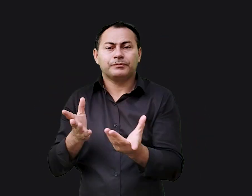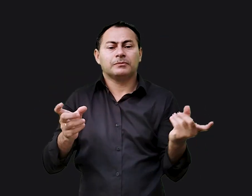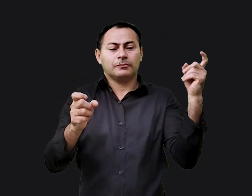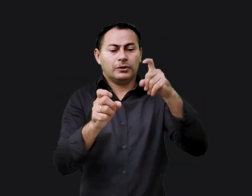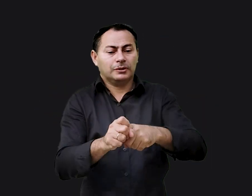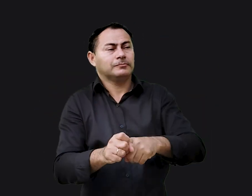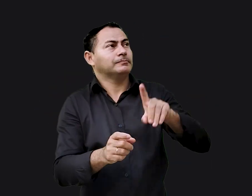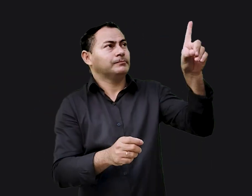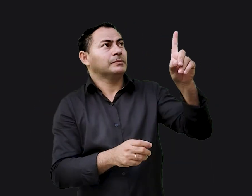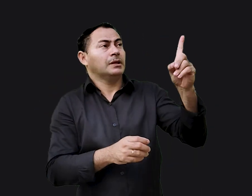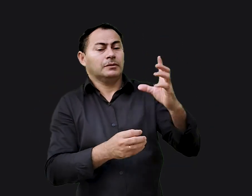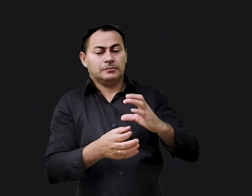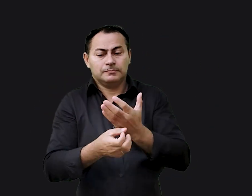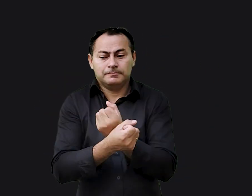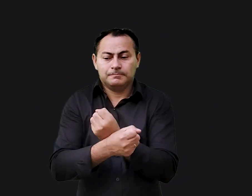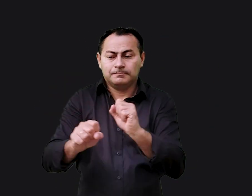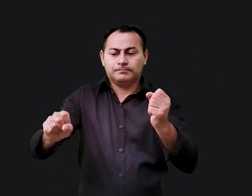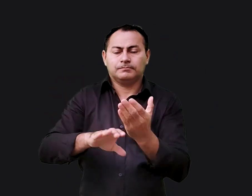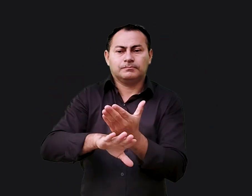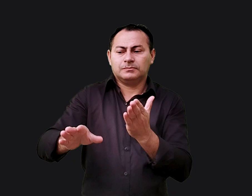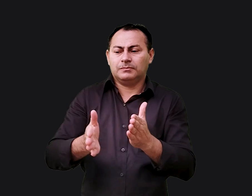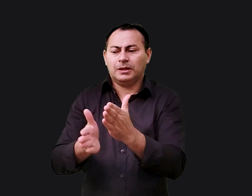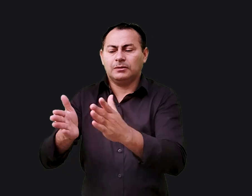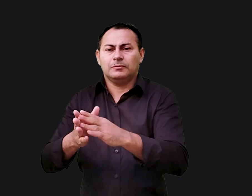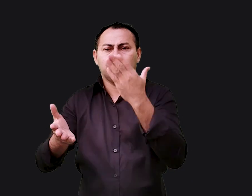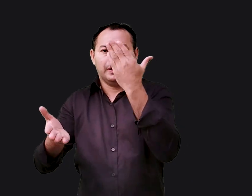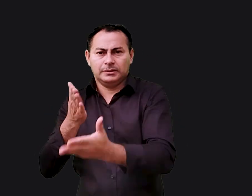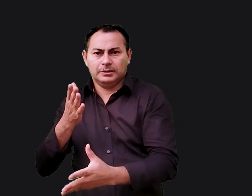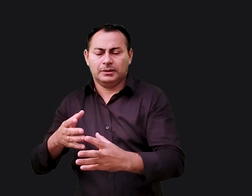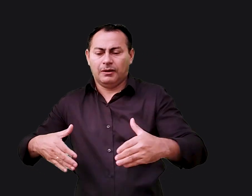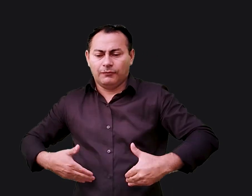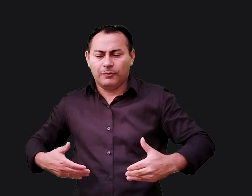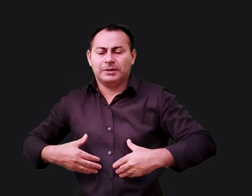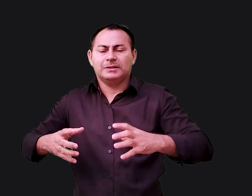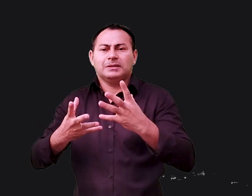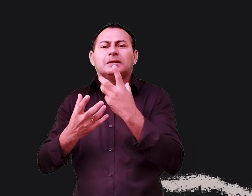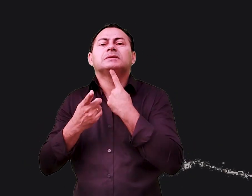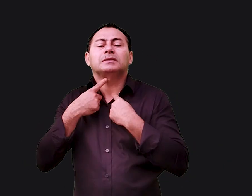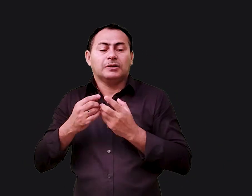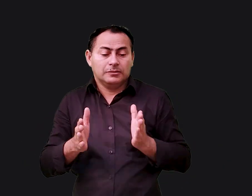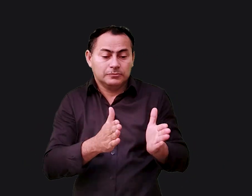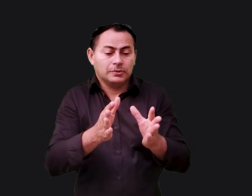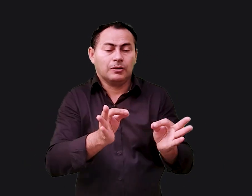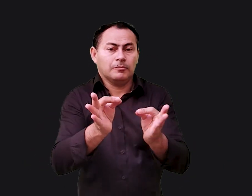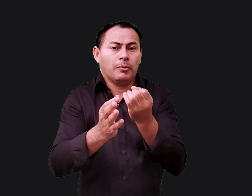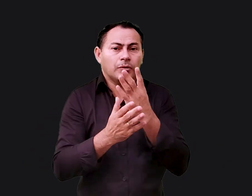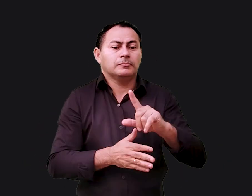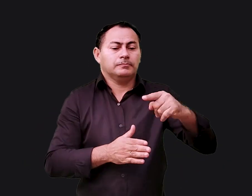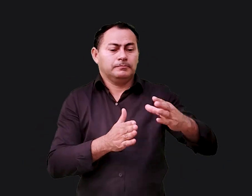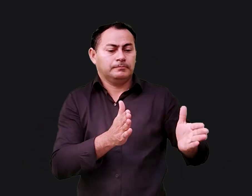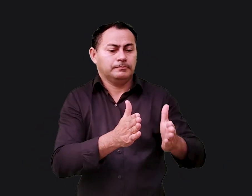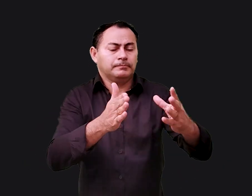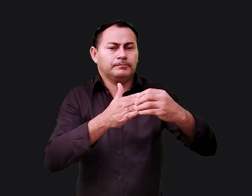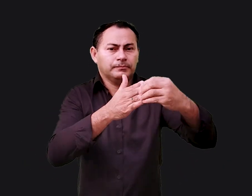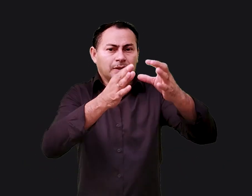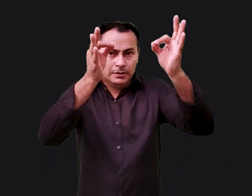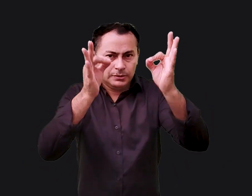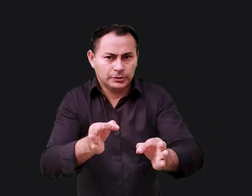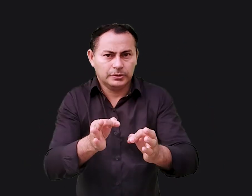voltamos nos para Deus e ele nos livrou de caminharmos perdidos da fome da sede depois ele nos conduz pelo